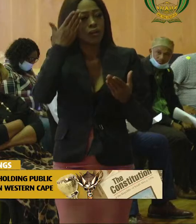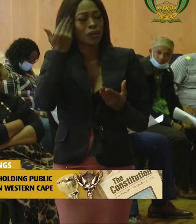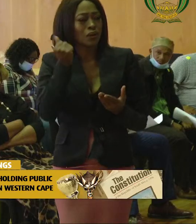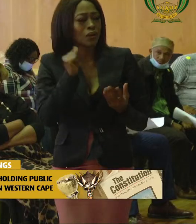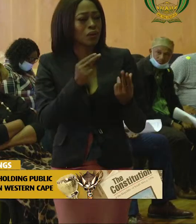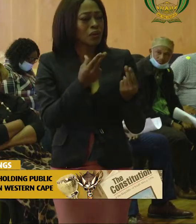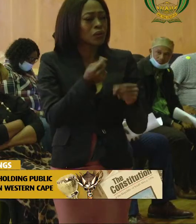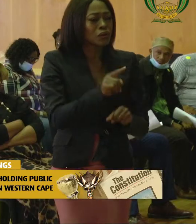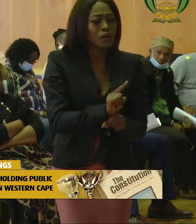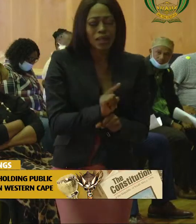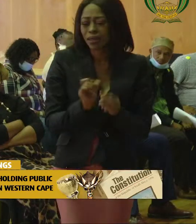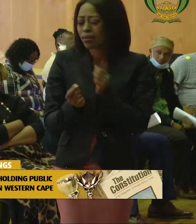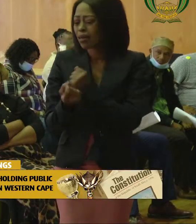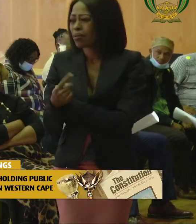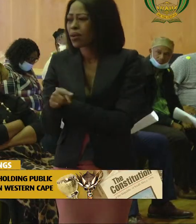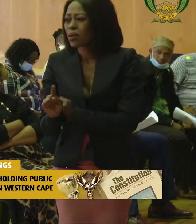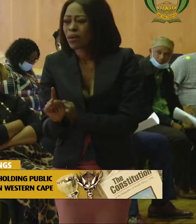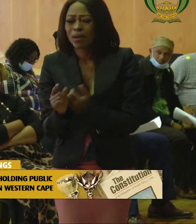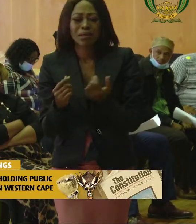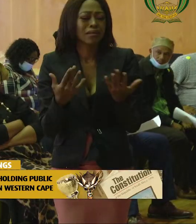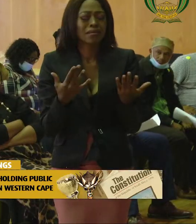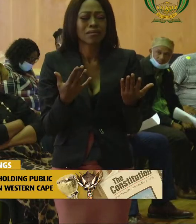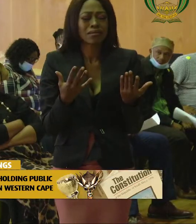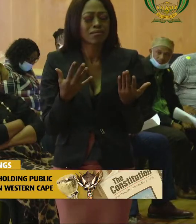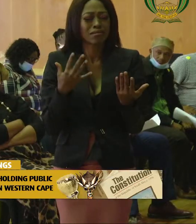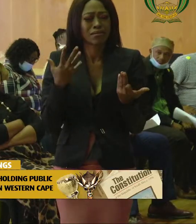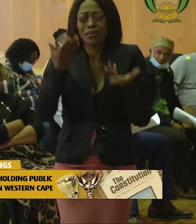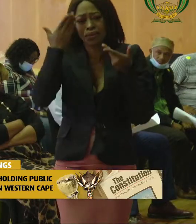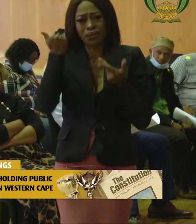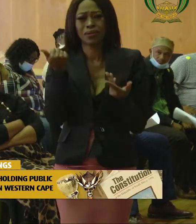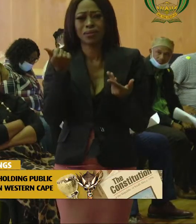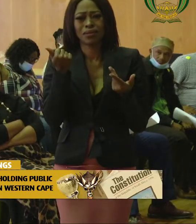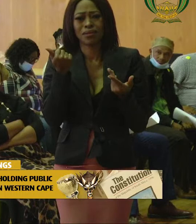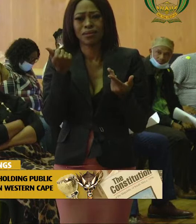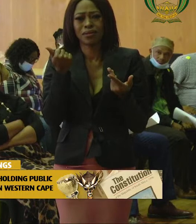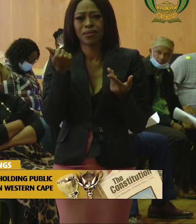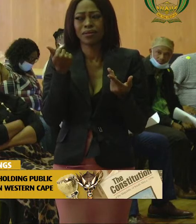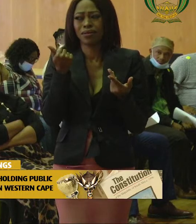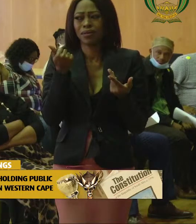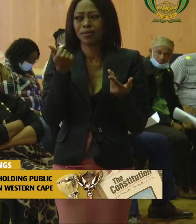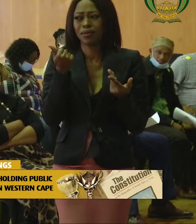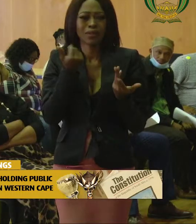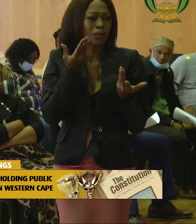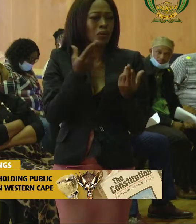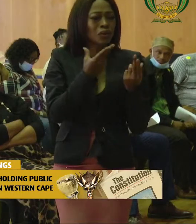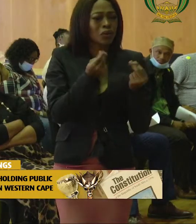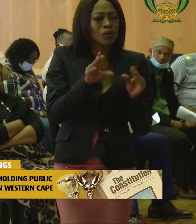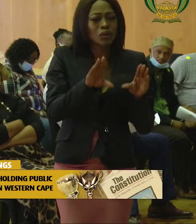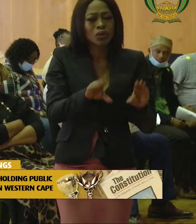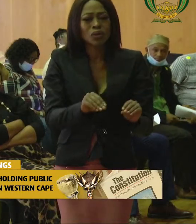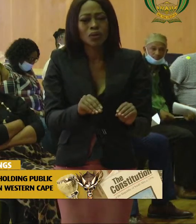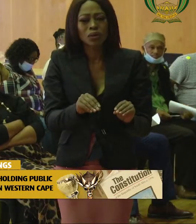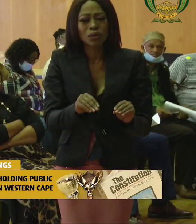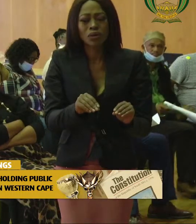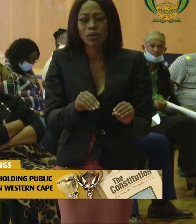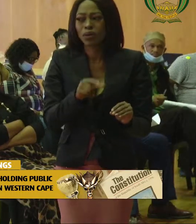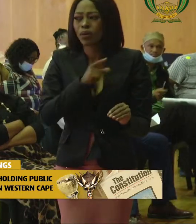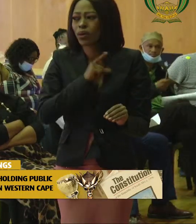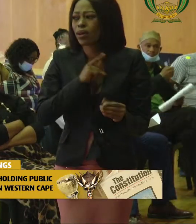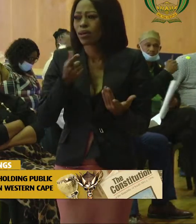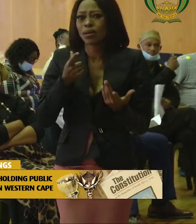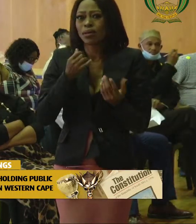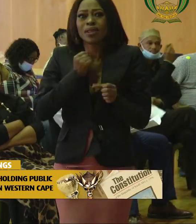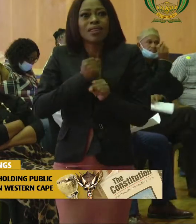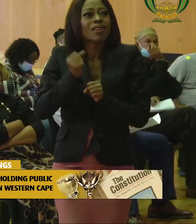maak klagtes oop, dien sake in. Onze projekte word gestop. Ons weet nie meer waar het